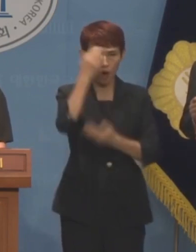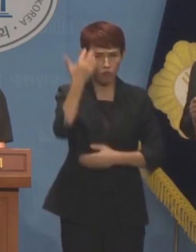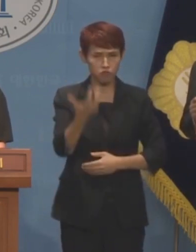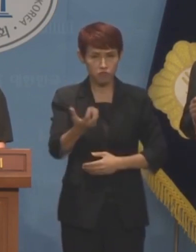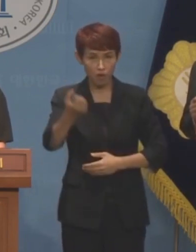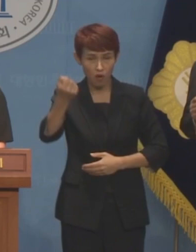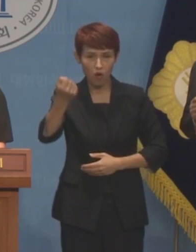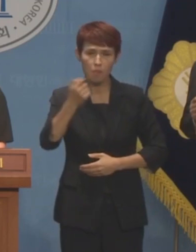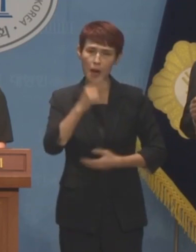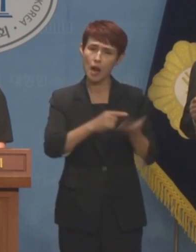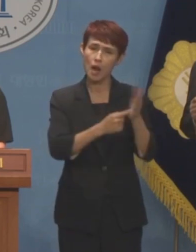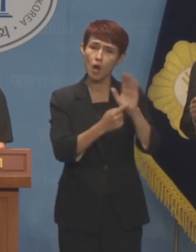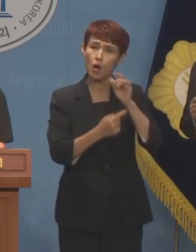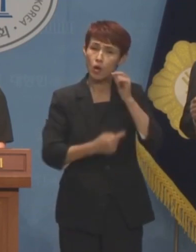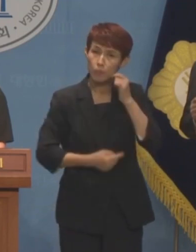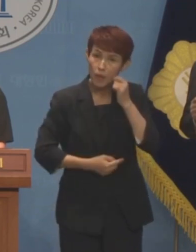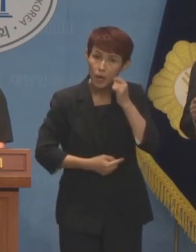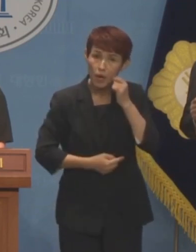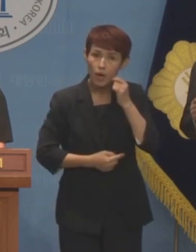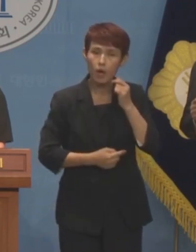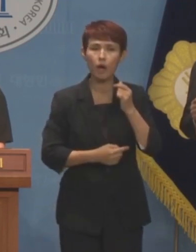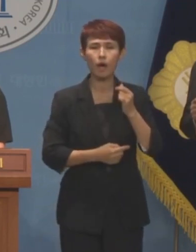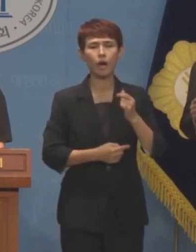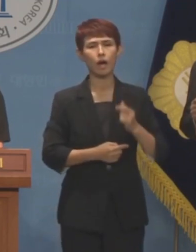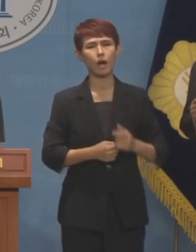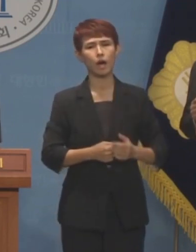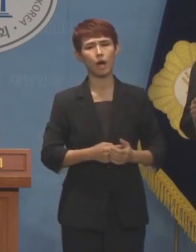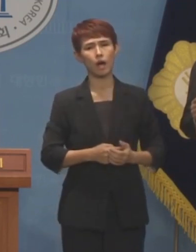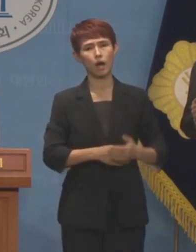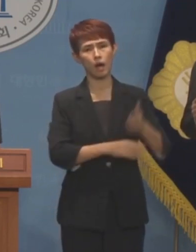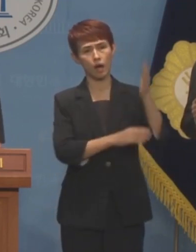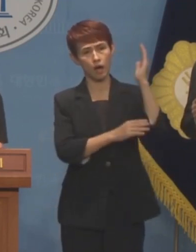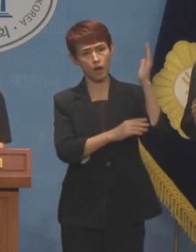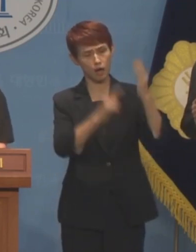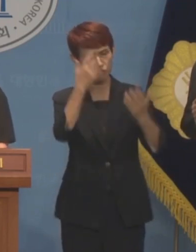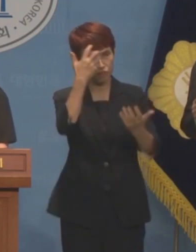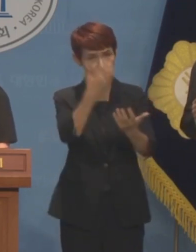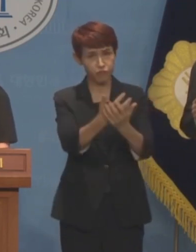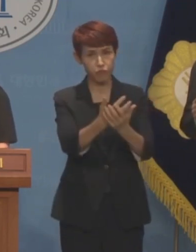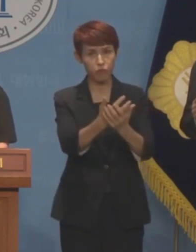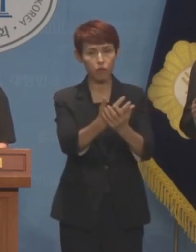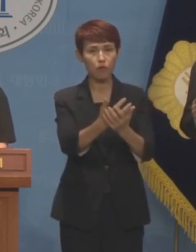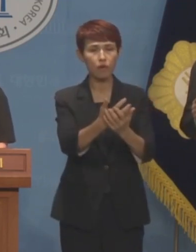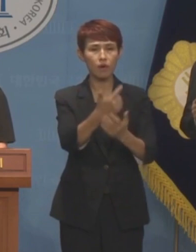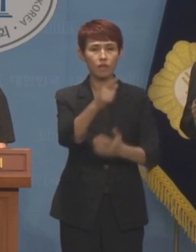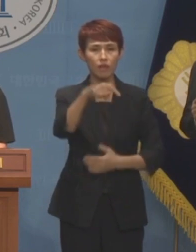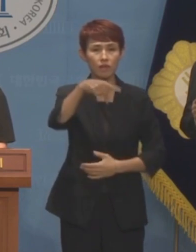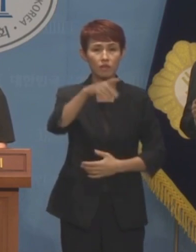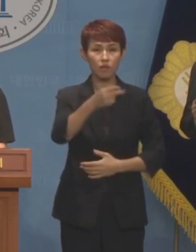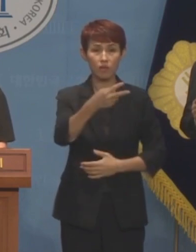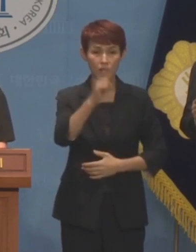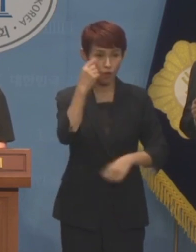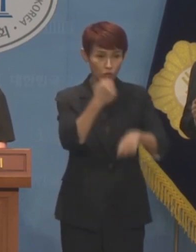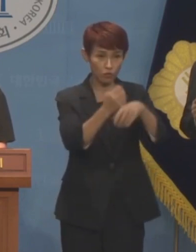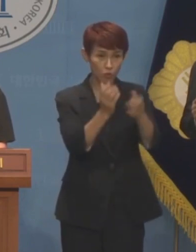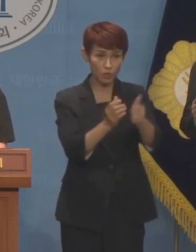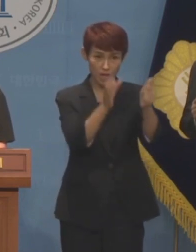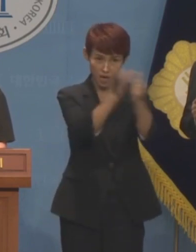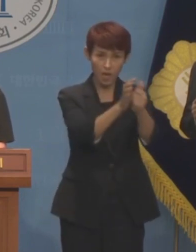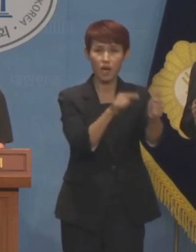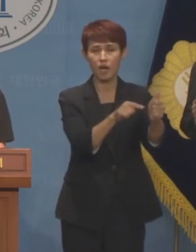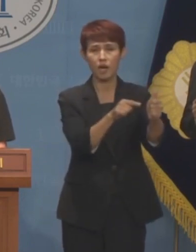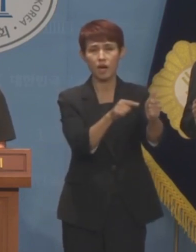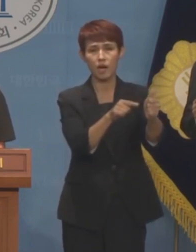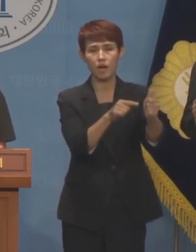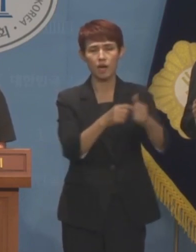볼 수 없다라는 완전 국민과 정서와 동떨어진 발언을 한 분이 연구소장으로 재직을 했습니다. 하고 있습니다.